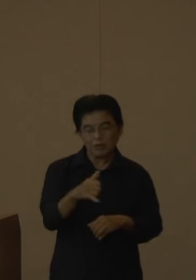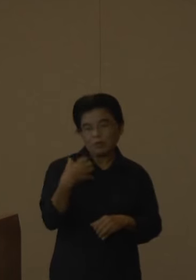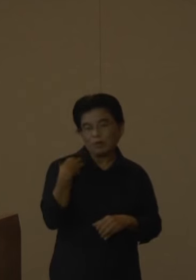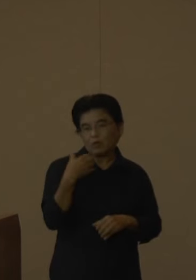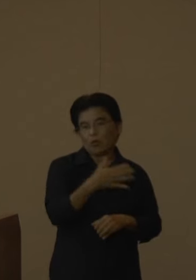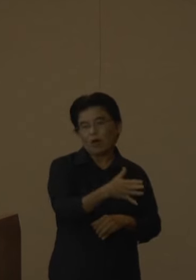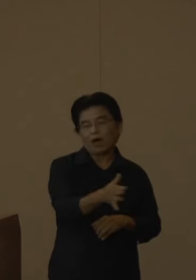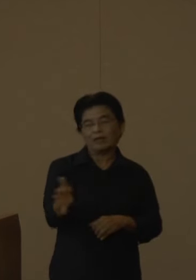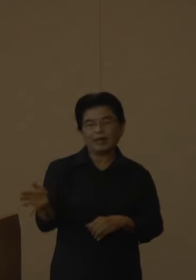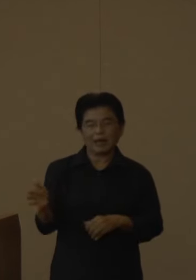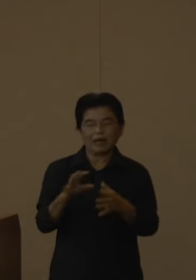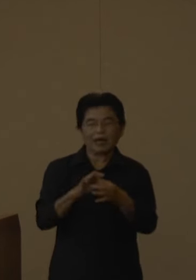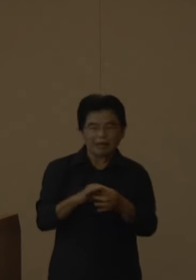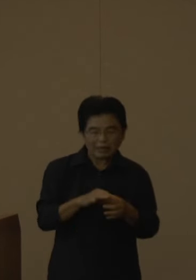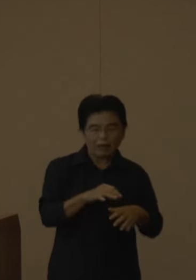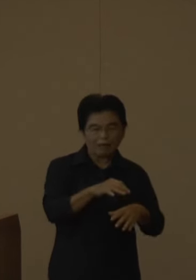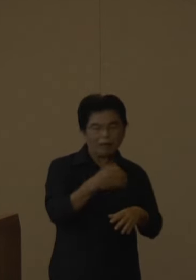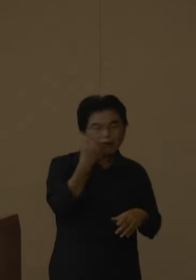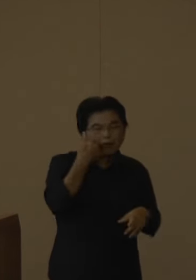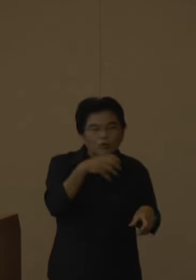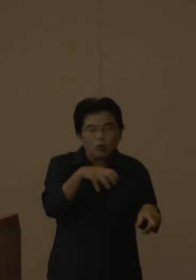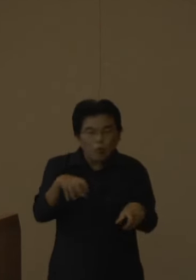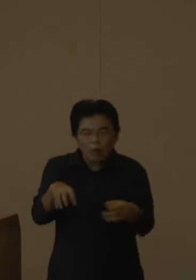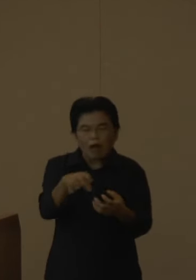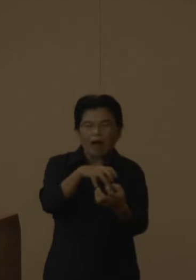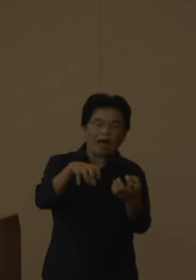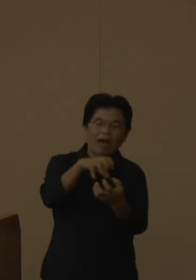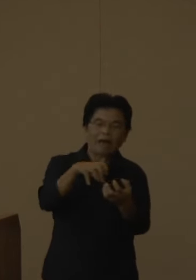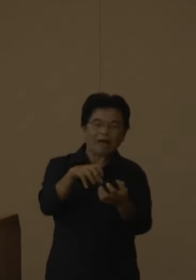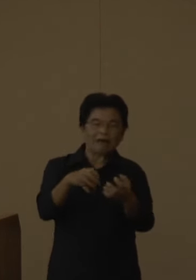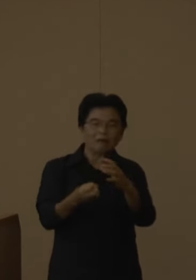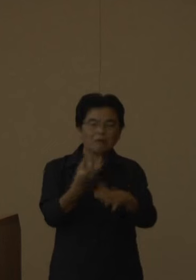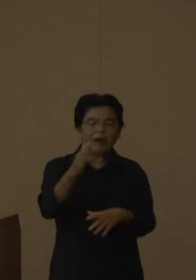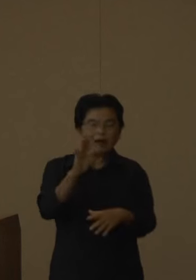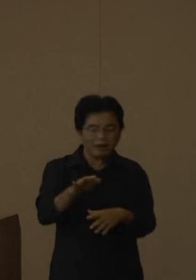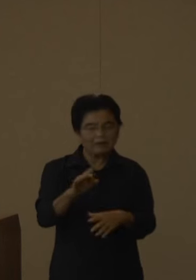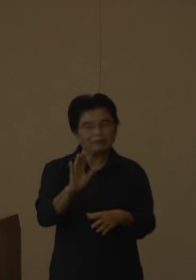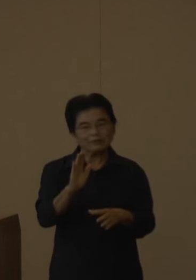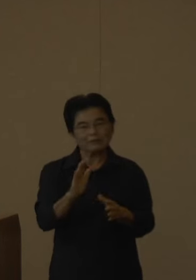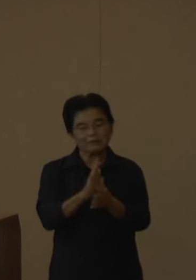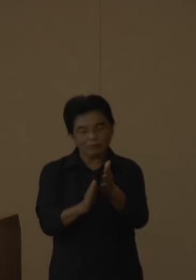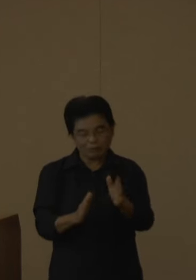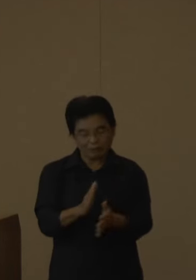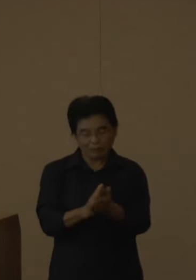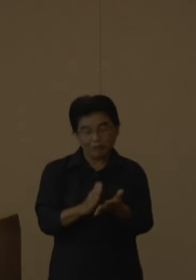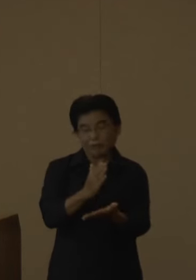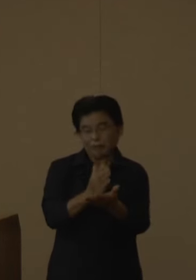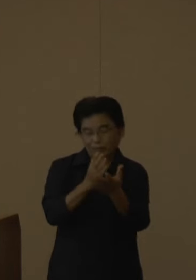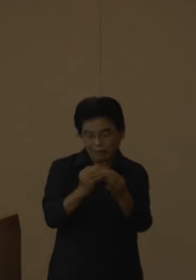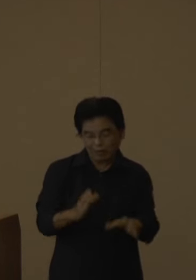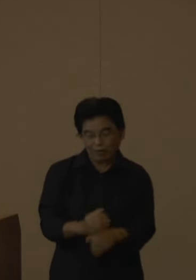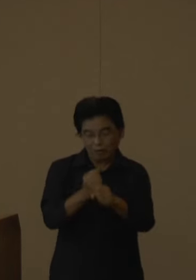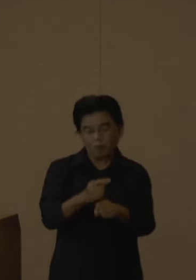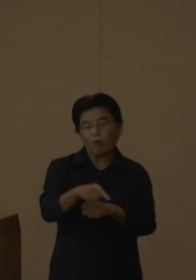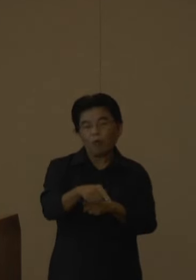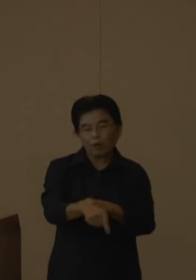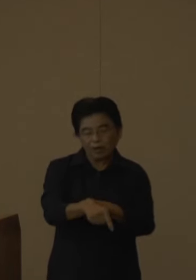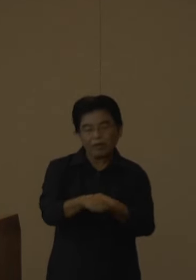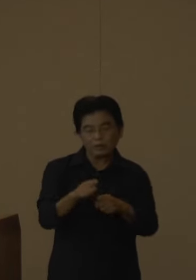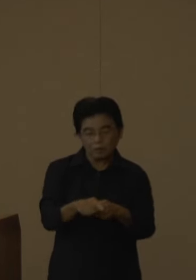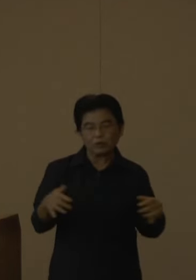、また窓口が混乱してしまいますので、まずはそういうことも含めて一本化して、そこからそれぞれ部局につない